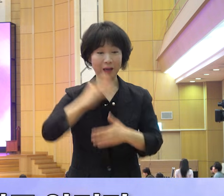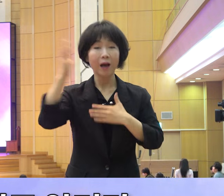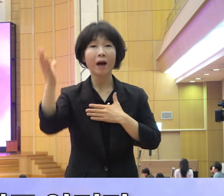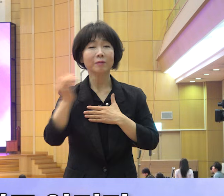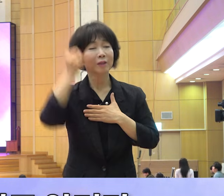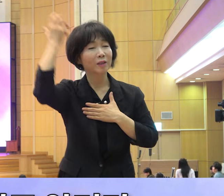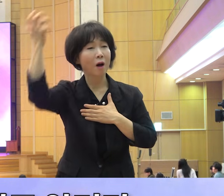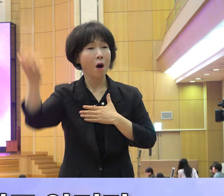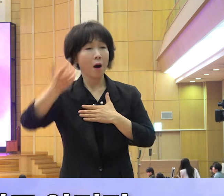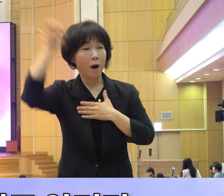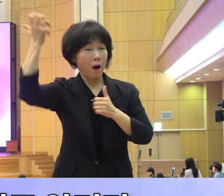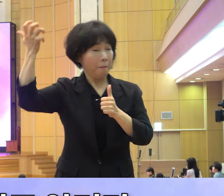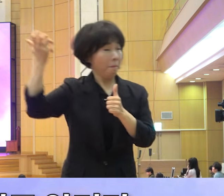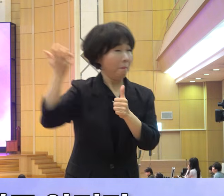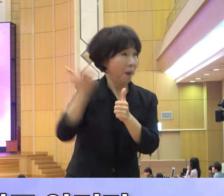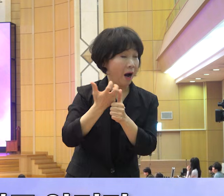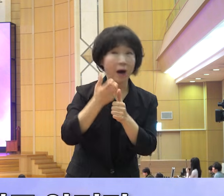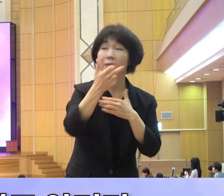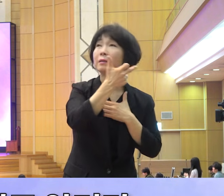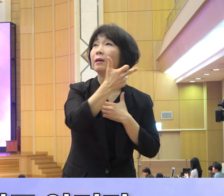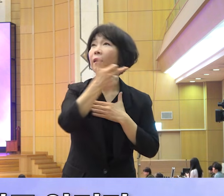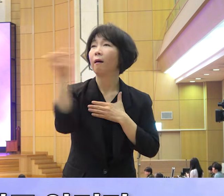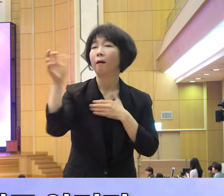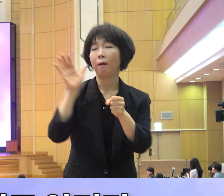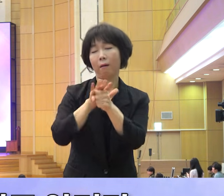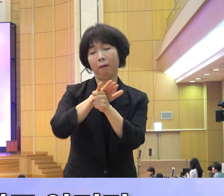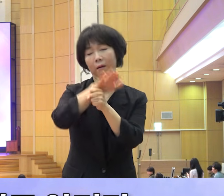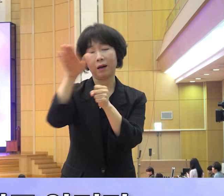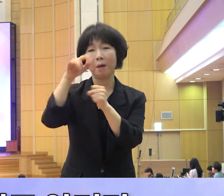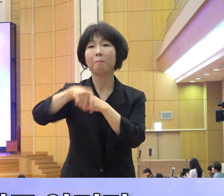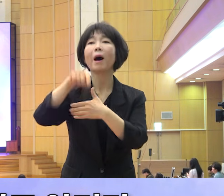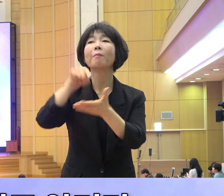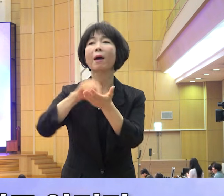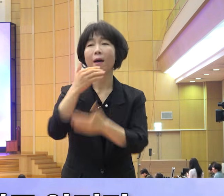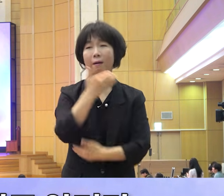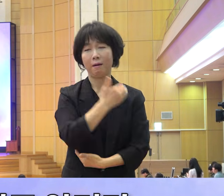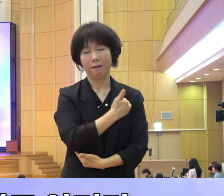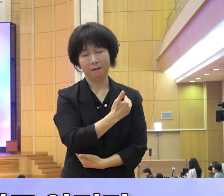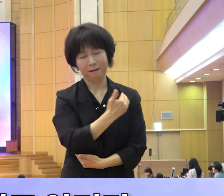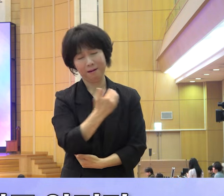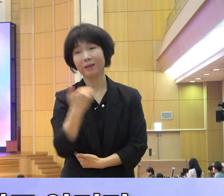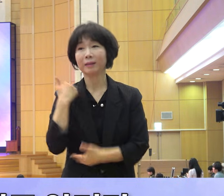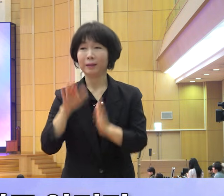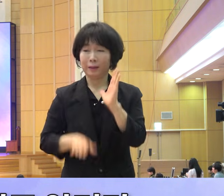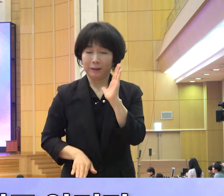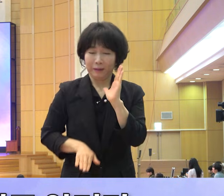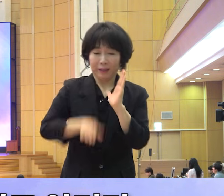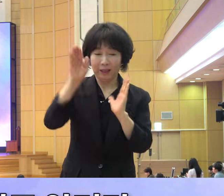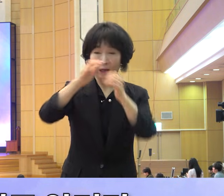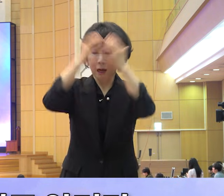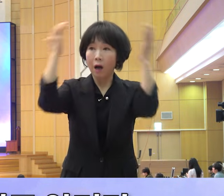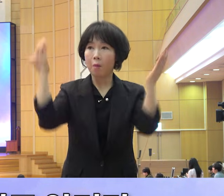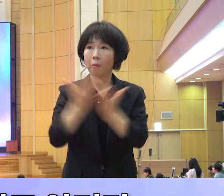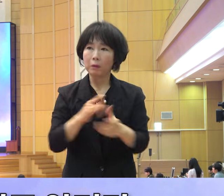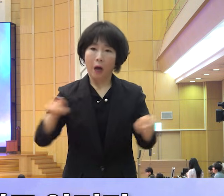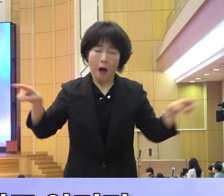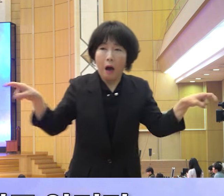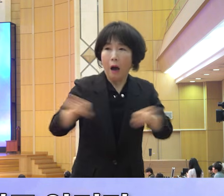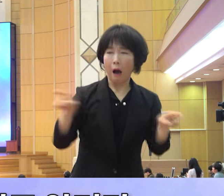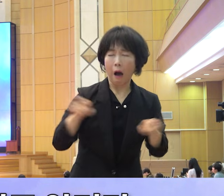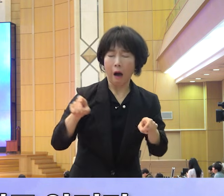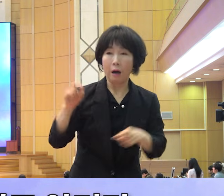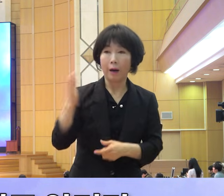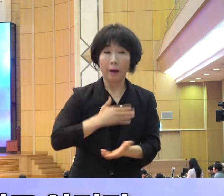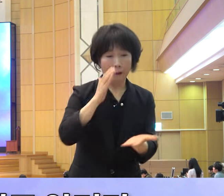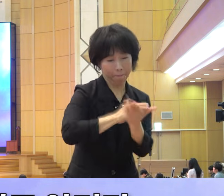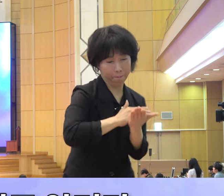내게 성령 임하고 그 크신 사랑 나의 맘에 가득 채우며